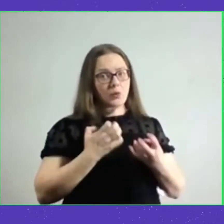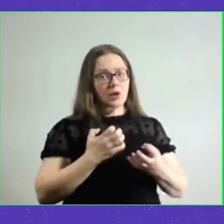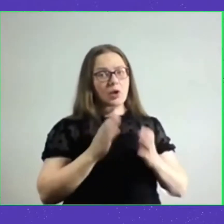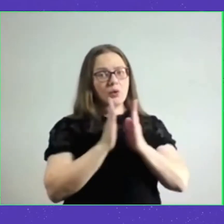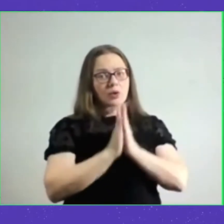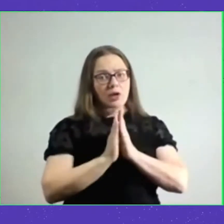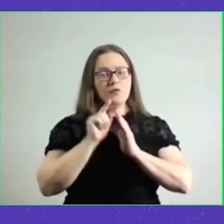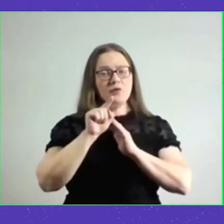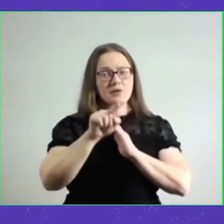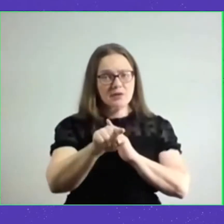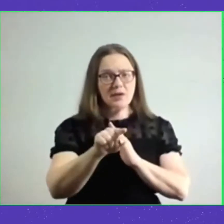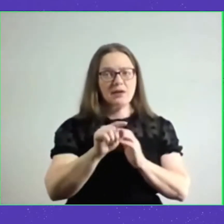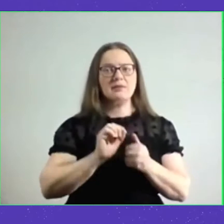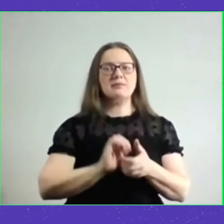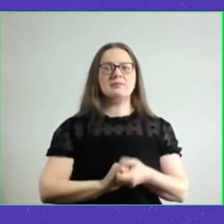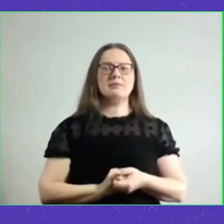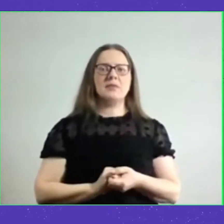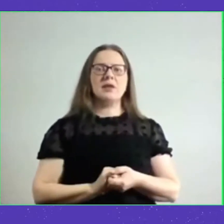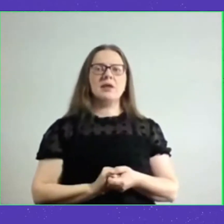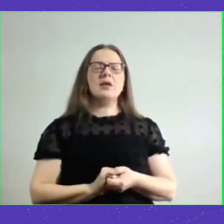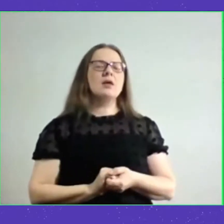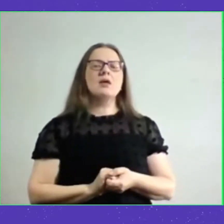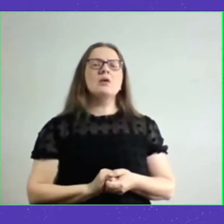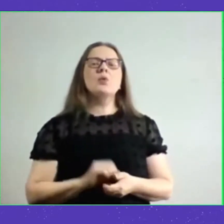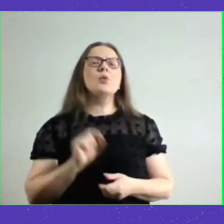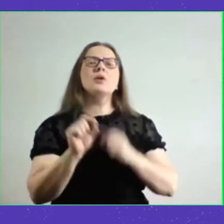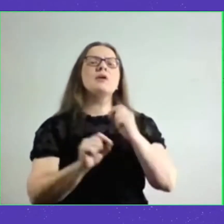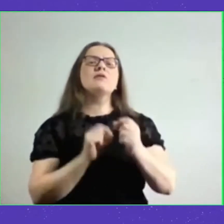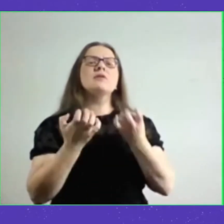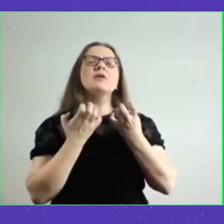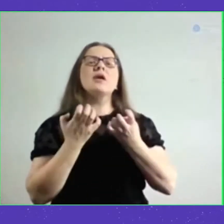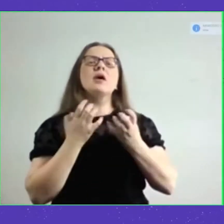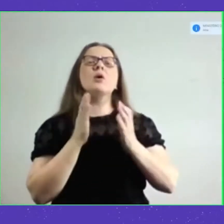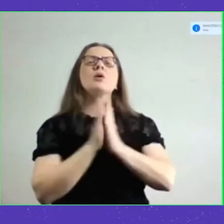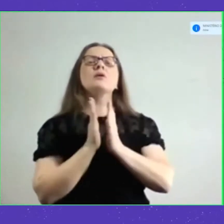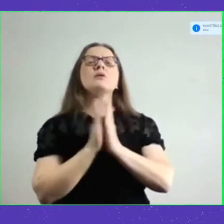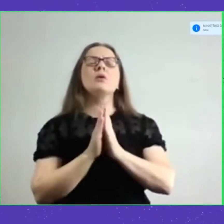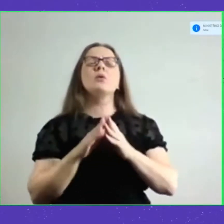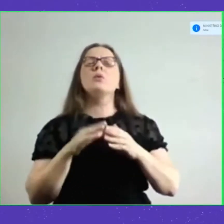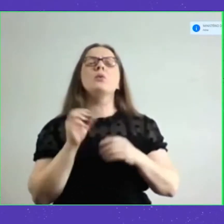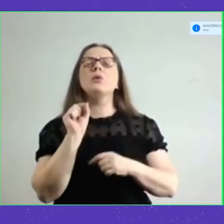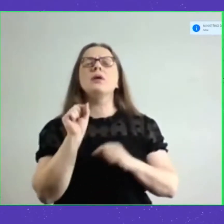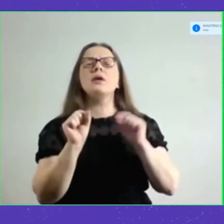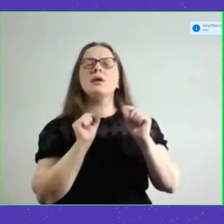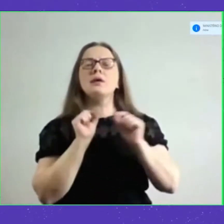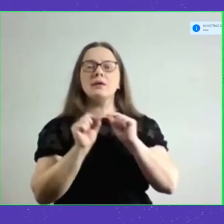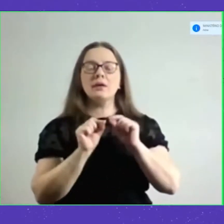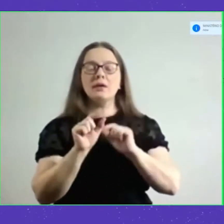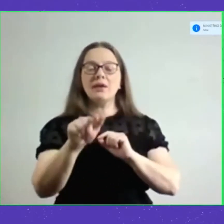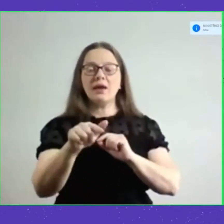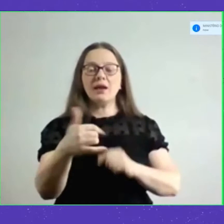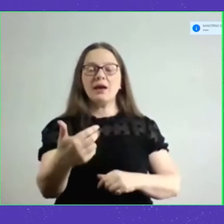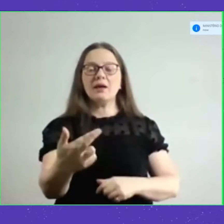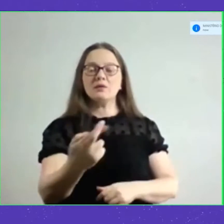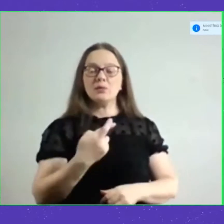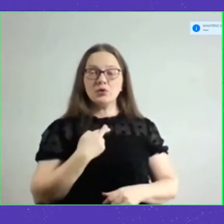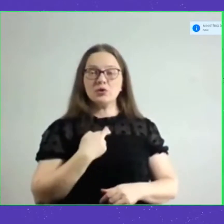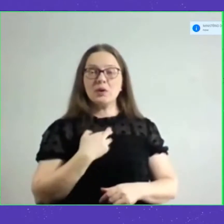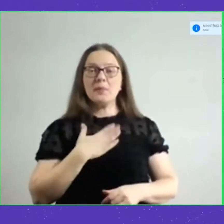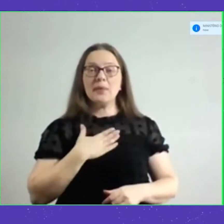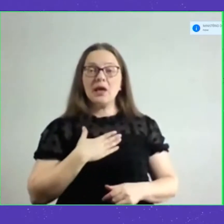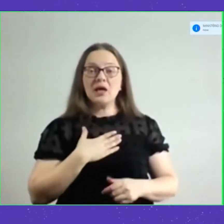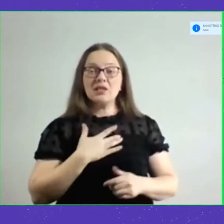vida? Eu preciso de oração pela minha saúde. Preciso de oração porque eu perdi o